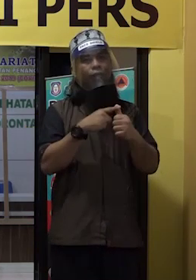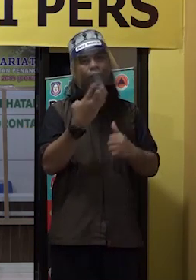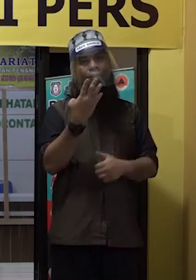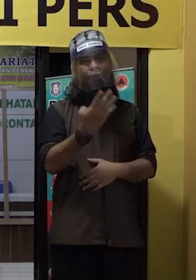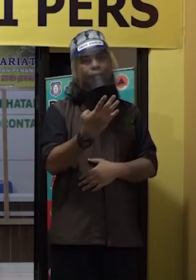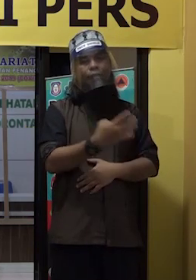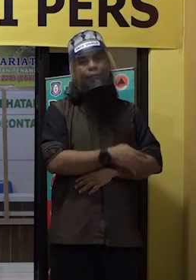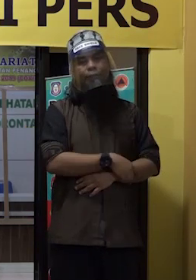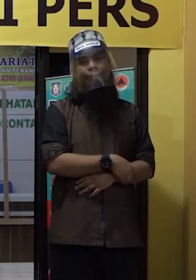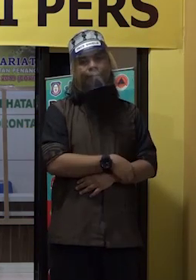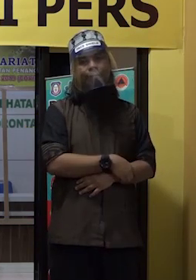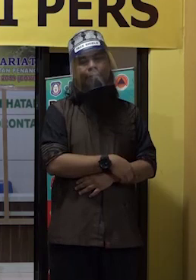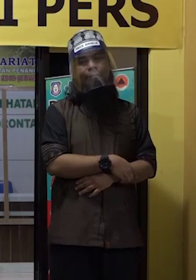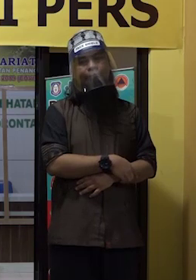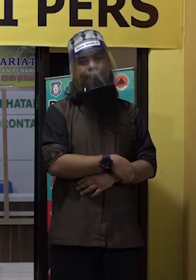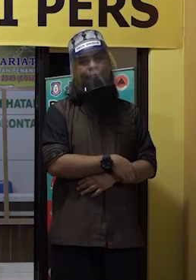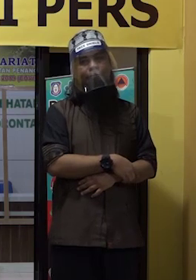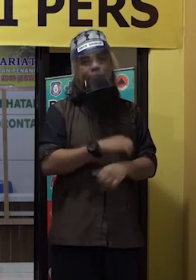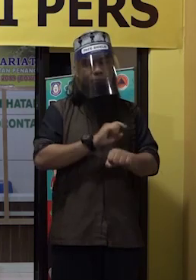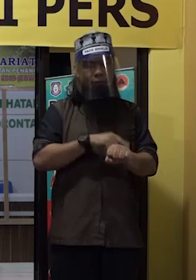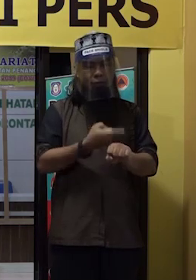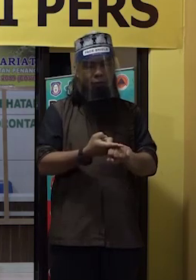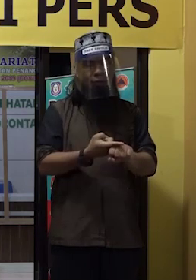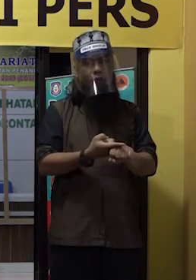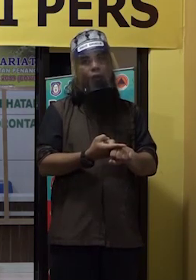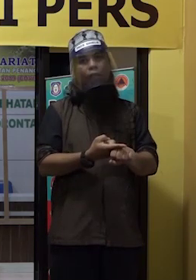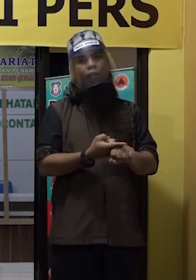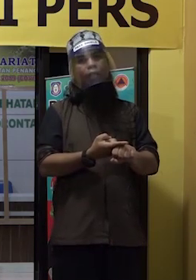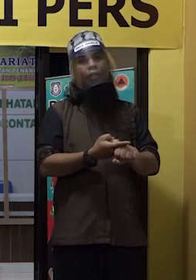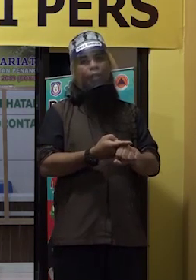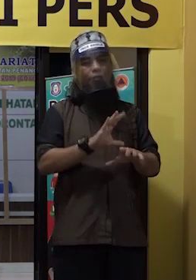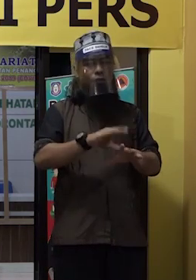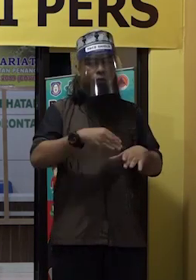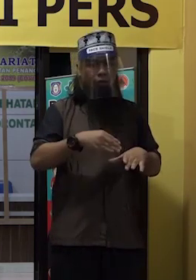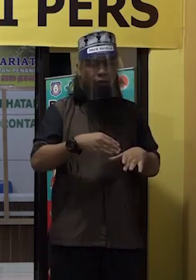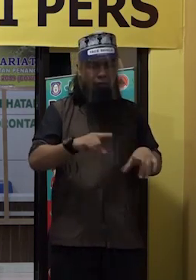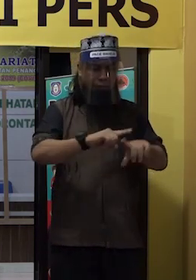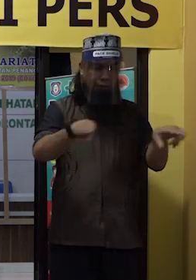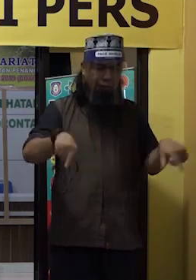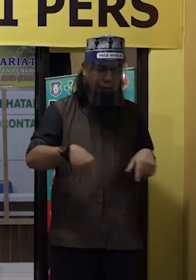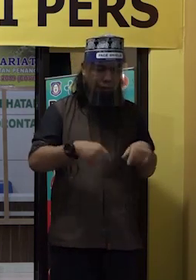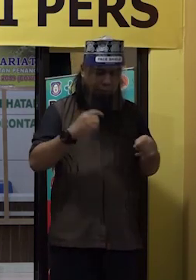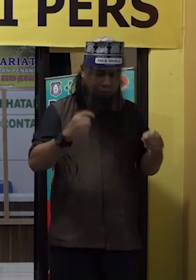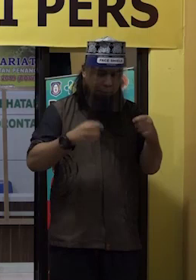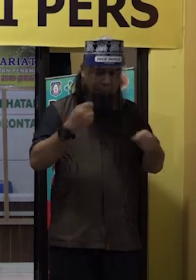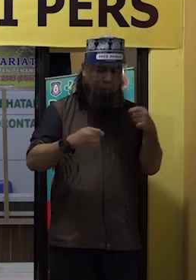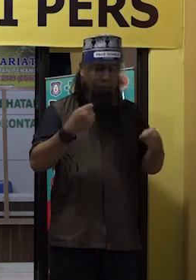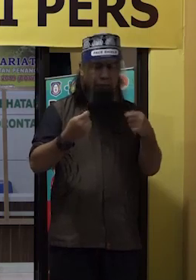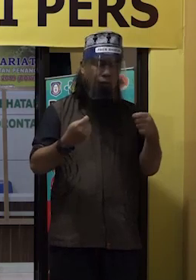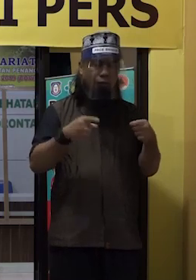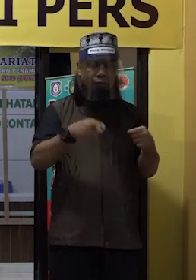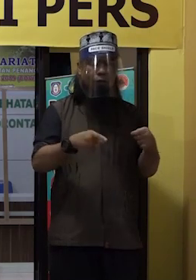perlengkapan, terutama perlengkapan makan yang terpisah ya, tidak digabung dengan keluarga yang lainnya.